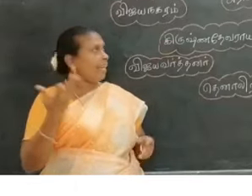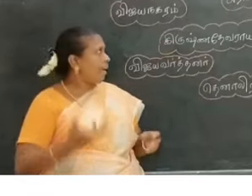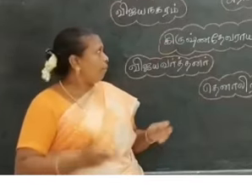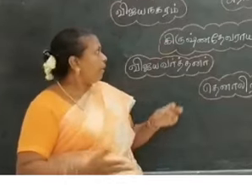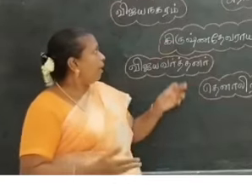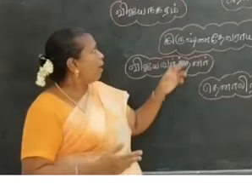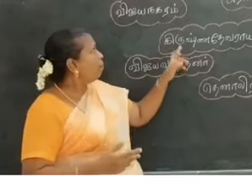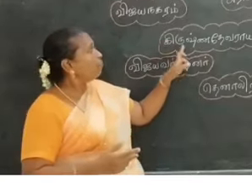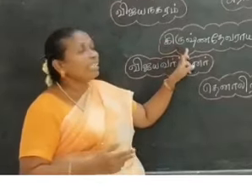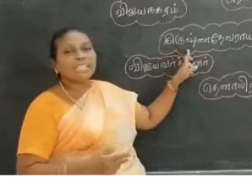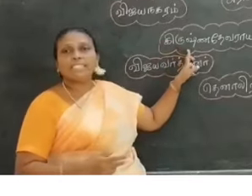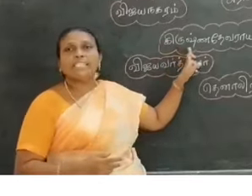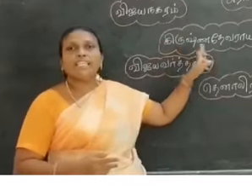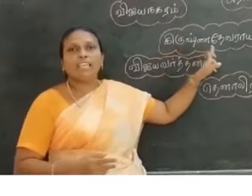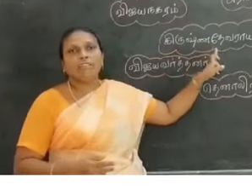என்ன அப்படின்னா